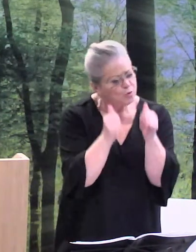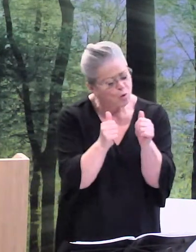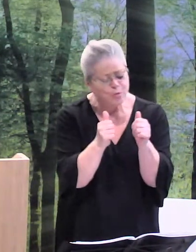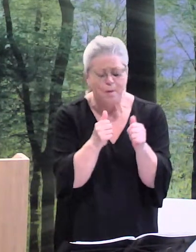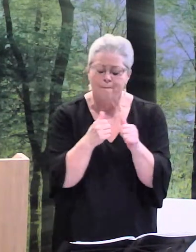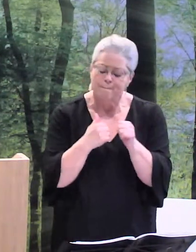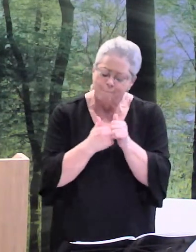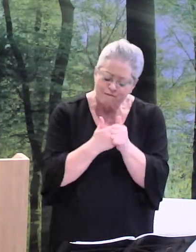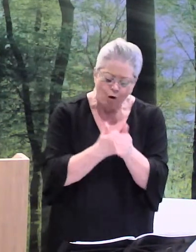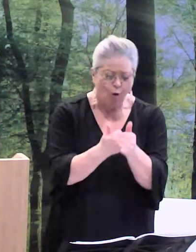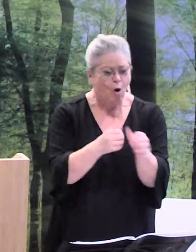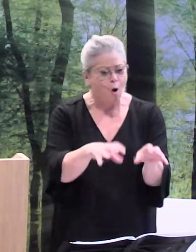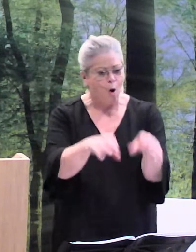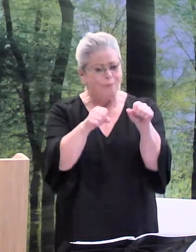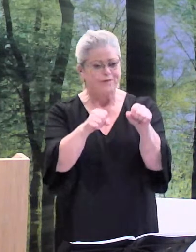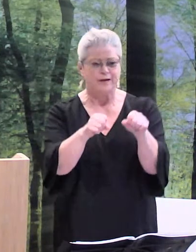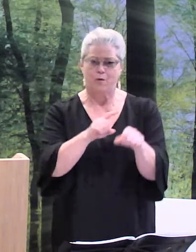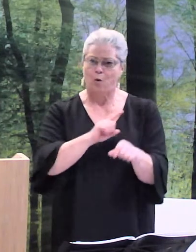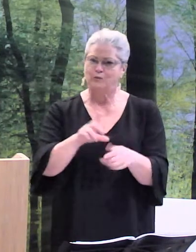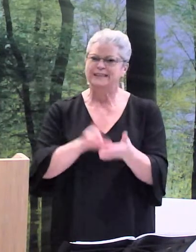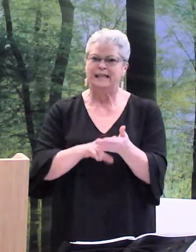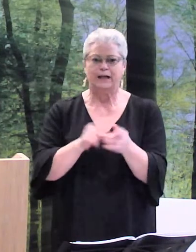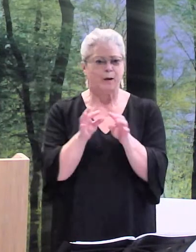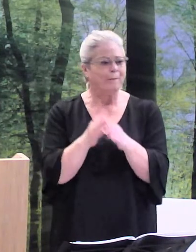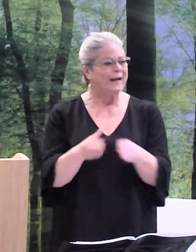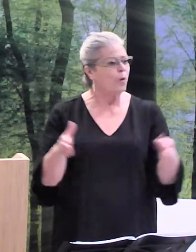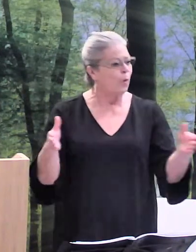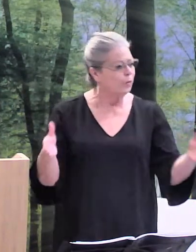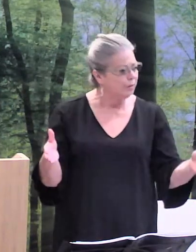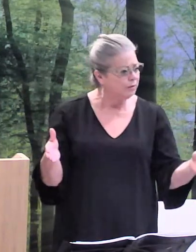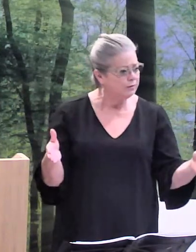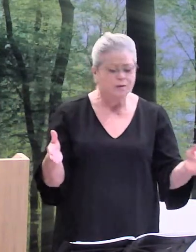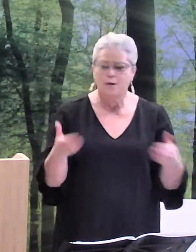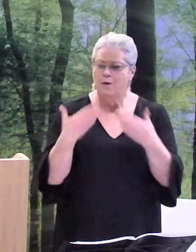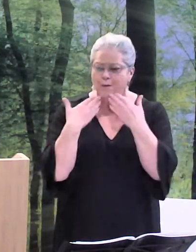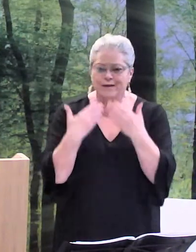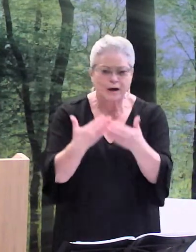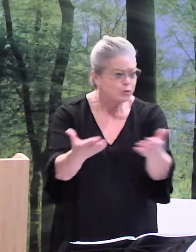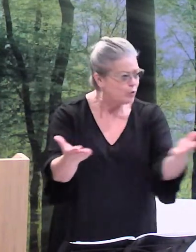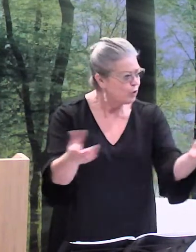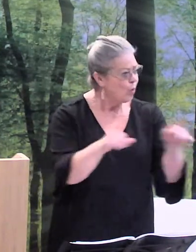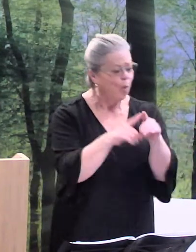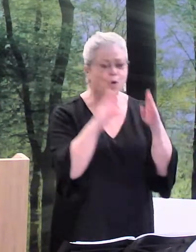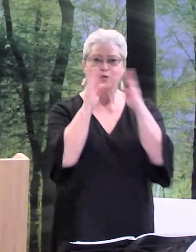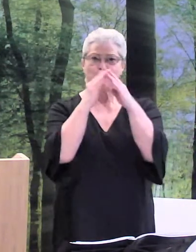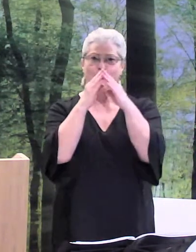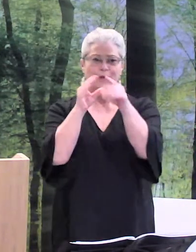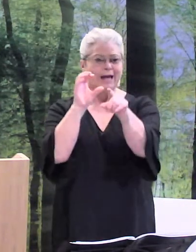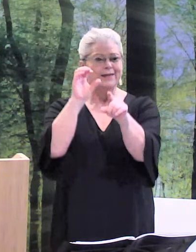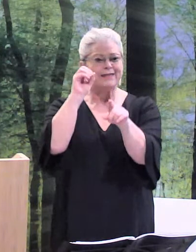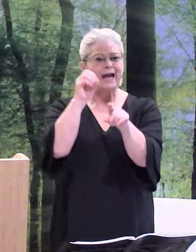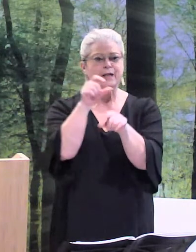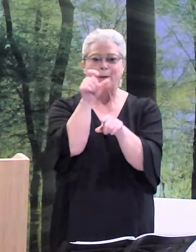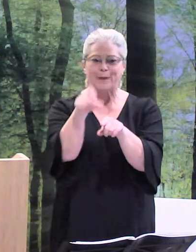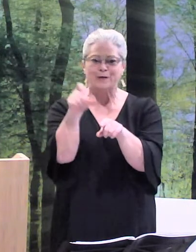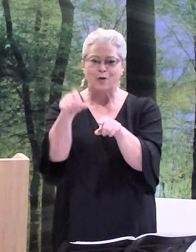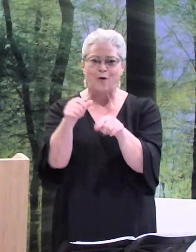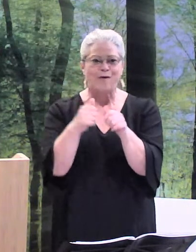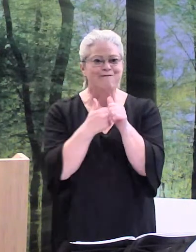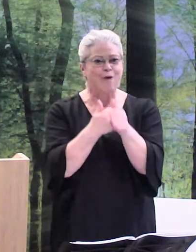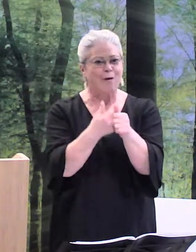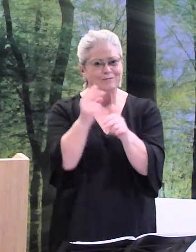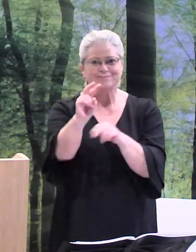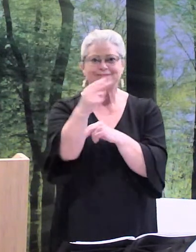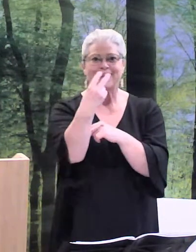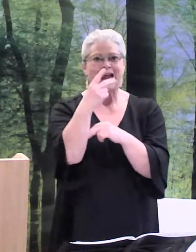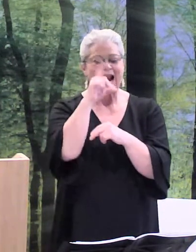bij te staan en op te vangen in deze onzekere tijden. Wij danken ook u thuis, die met een 30-tal personen deze uitvaart volgt